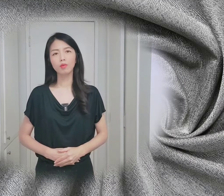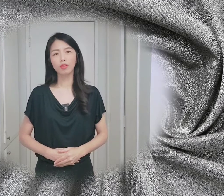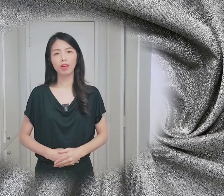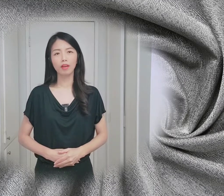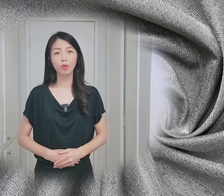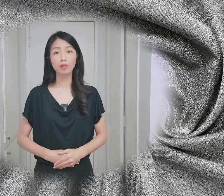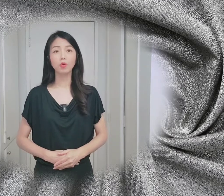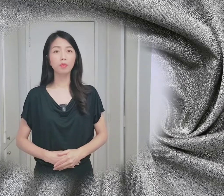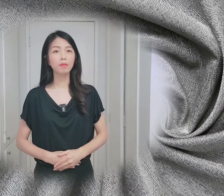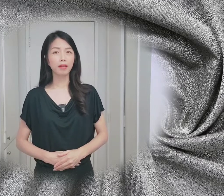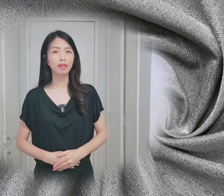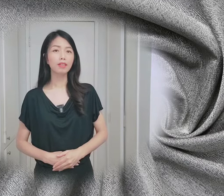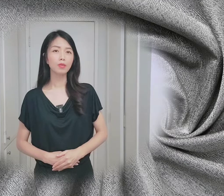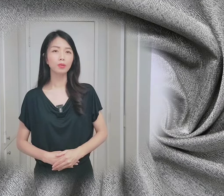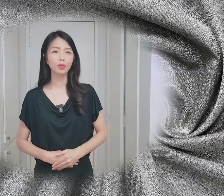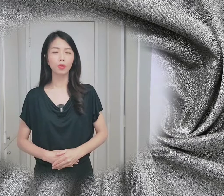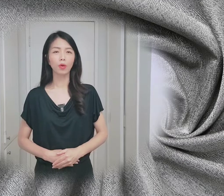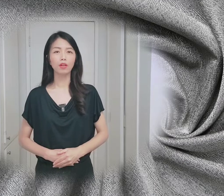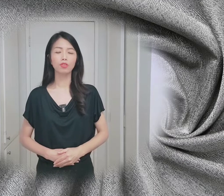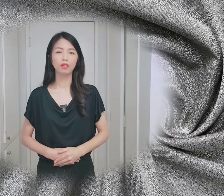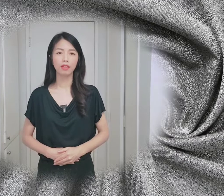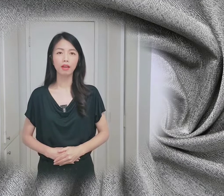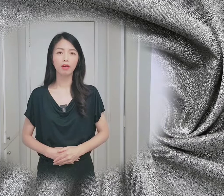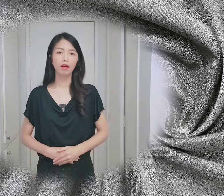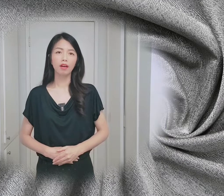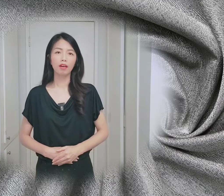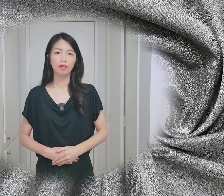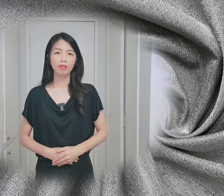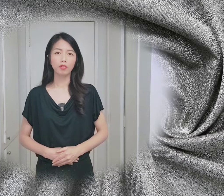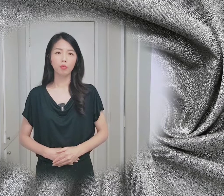하는 뜻 때문에 굉장히 고민을 많이 하시고 저한테 또 알려주셨는데요.